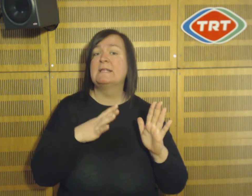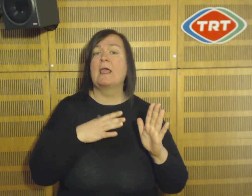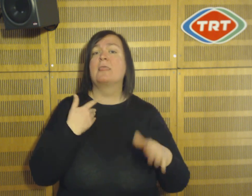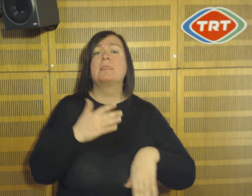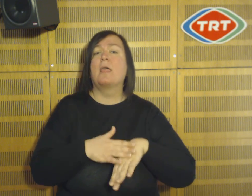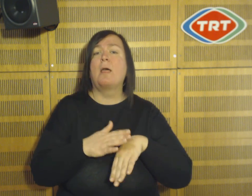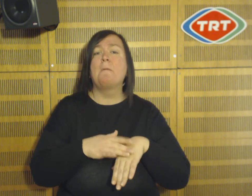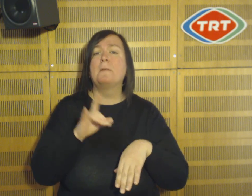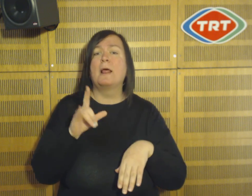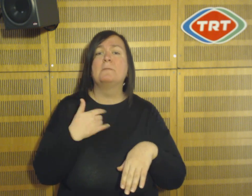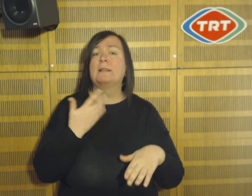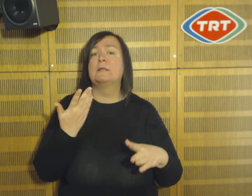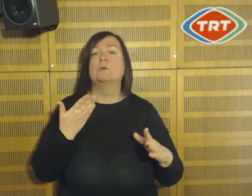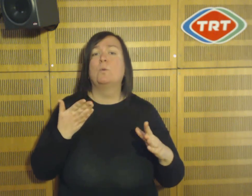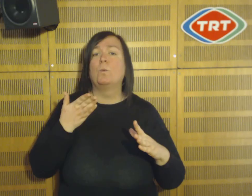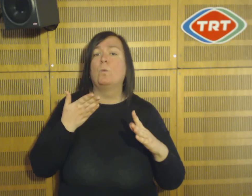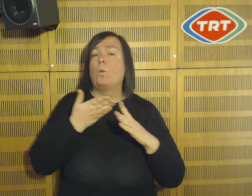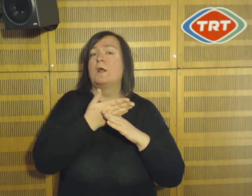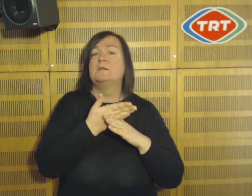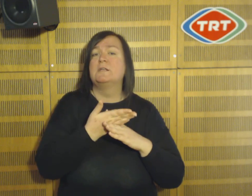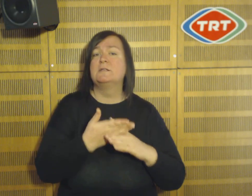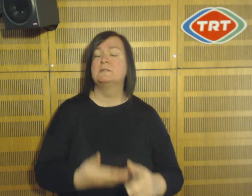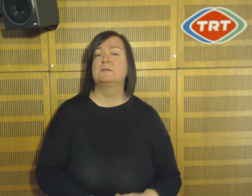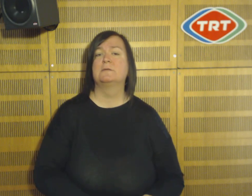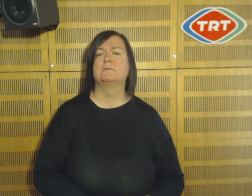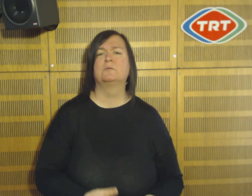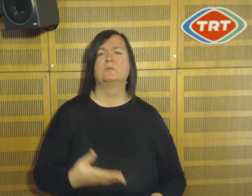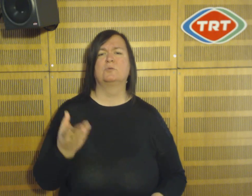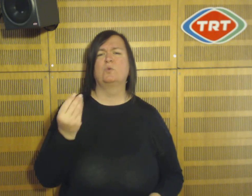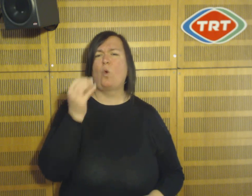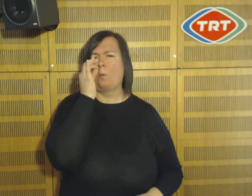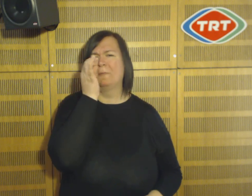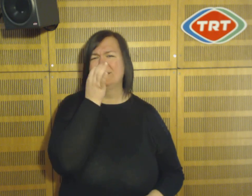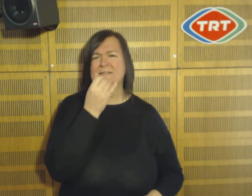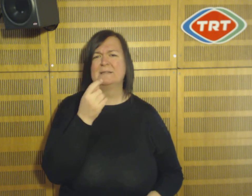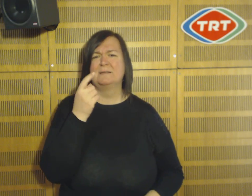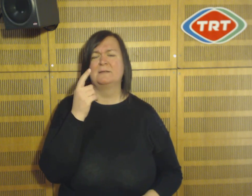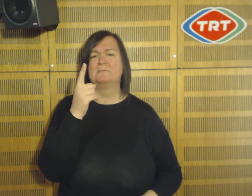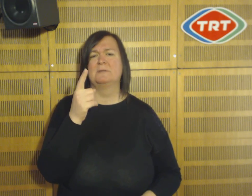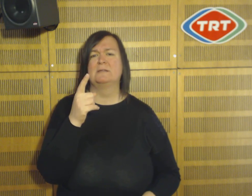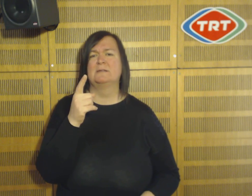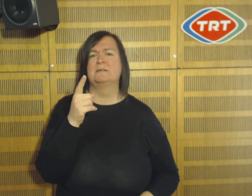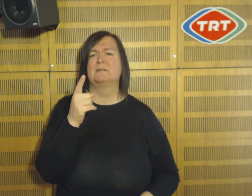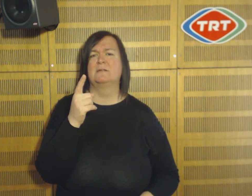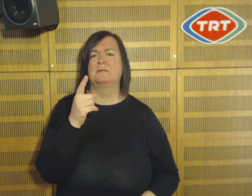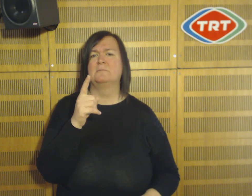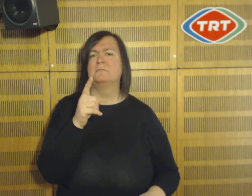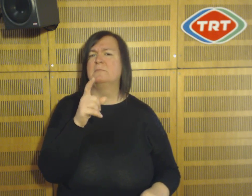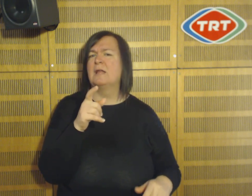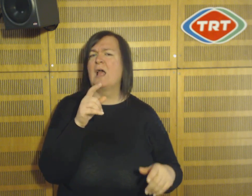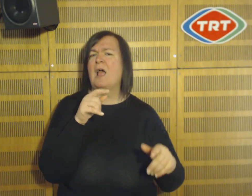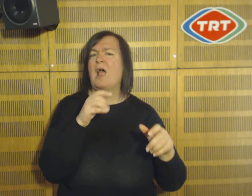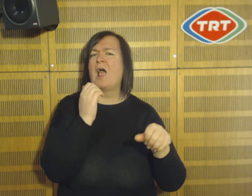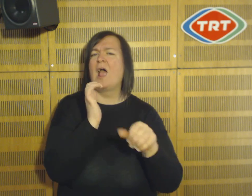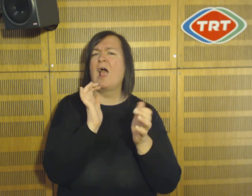yapsınlar nasıl ulaşsınlar çok çok basit bir tane daha var n aile.gov.tr